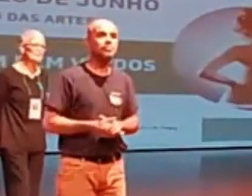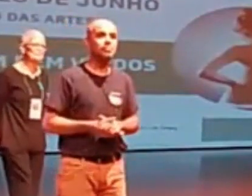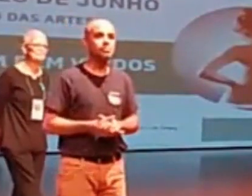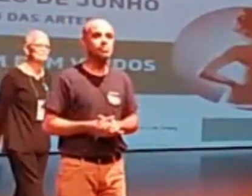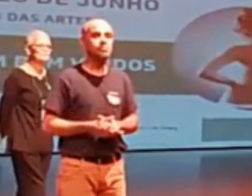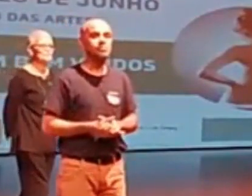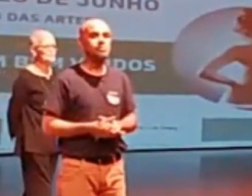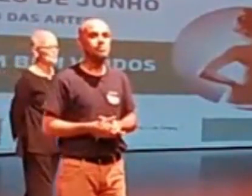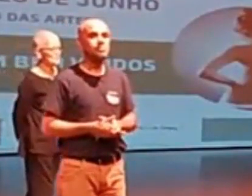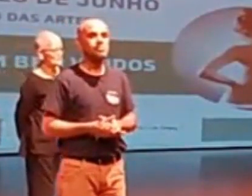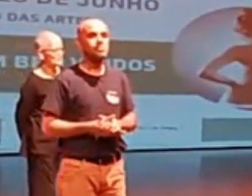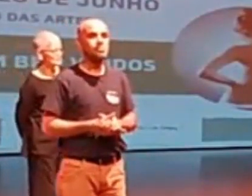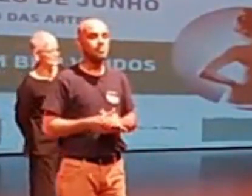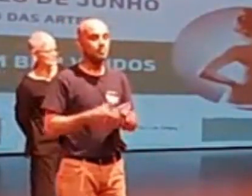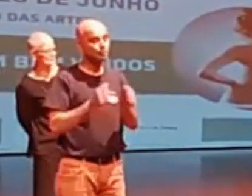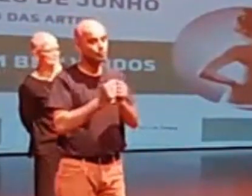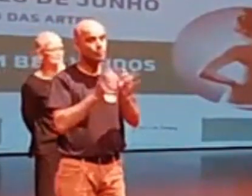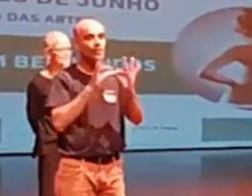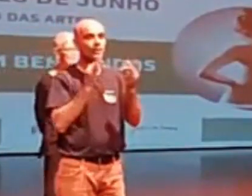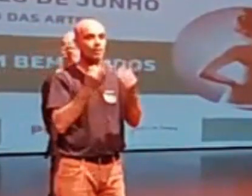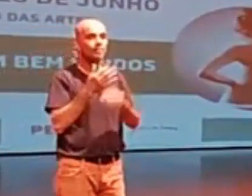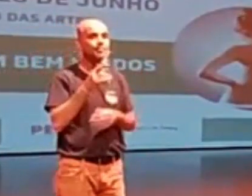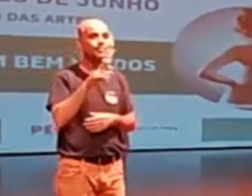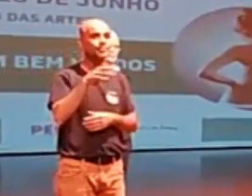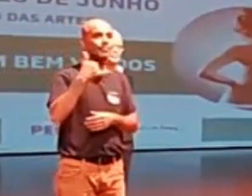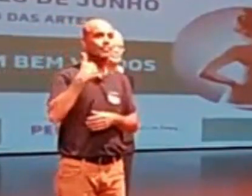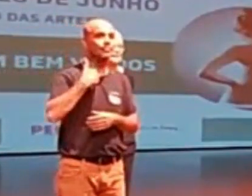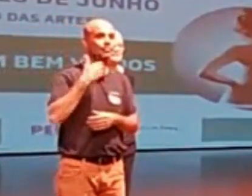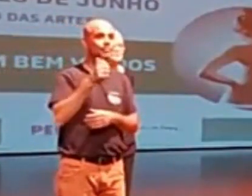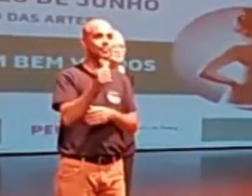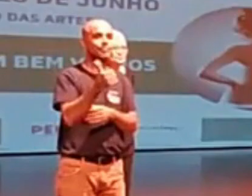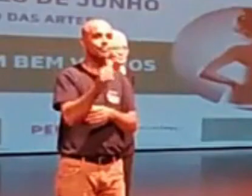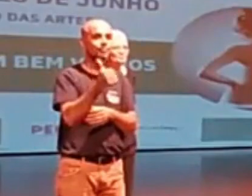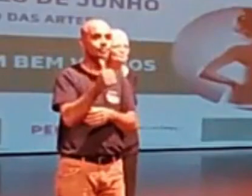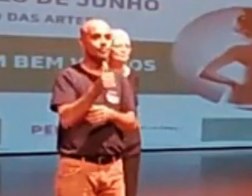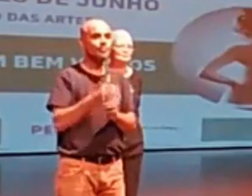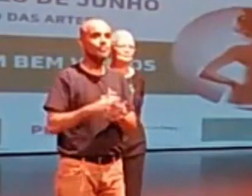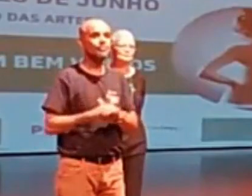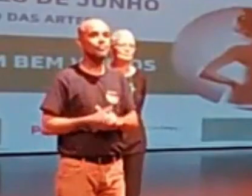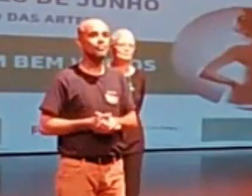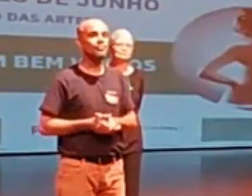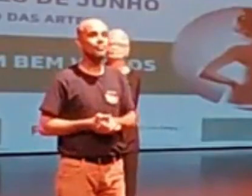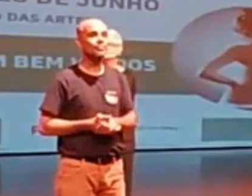pais dela. A Pietra tem 11 anos e tem